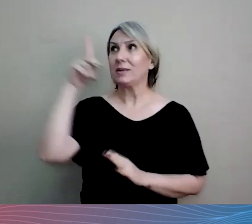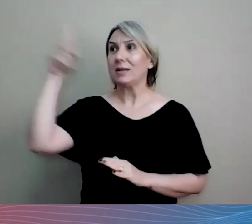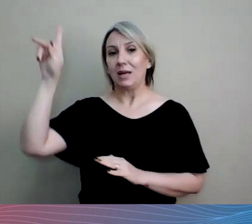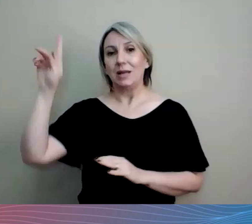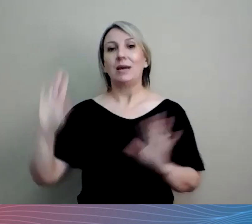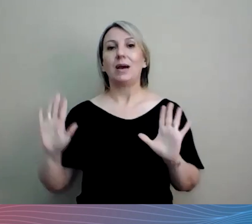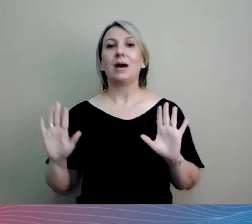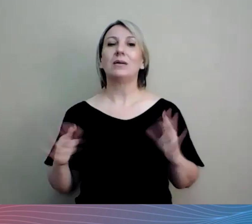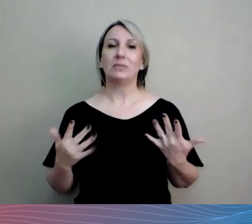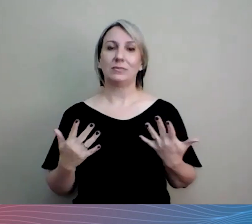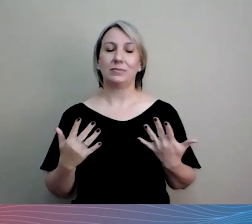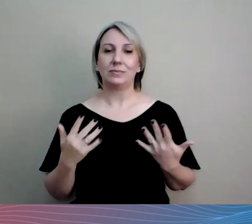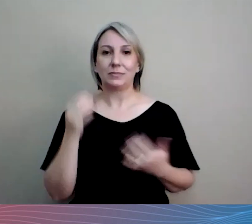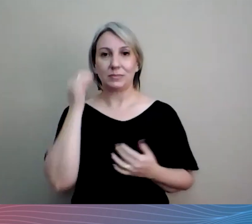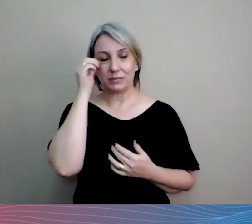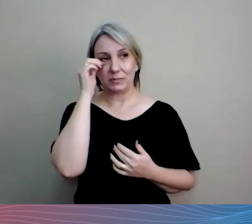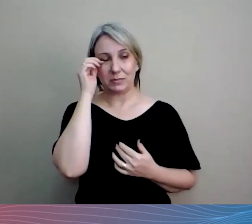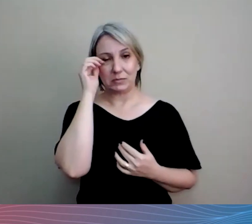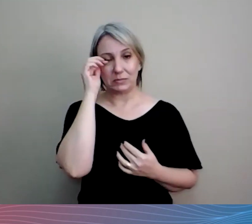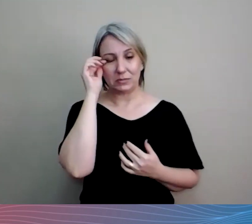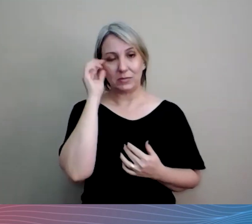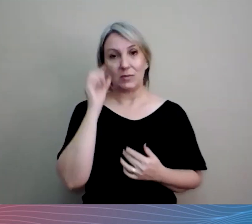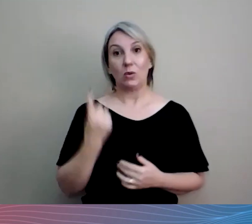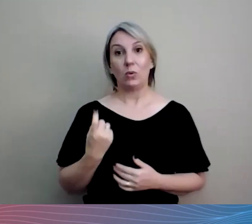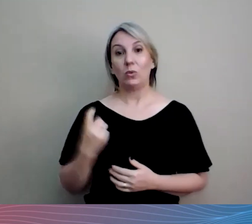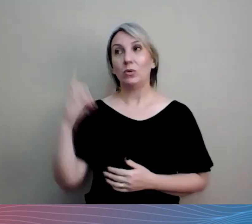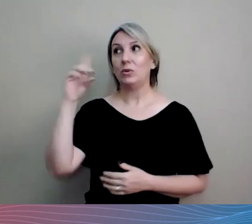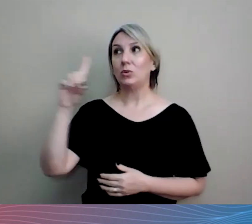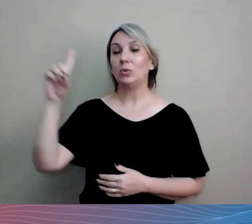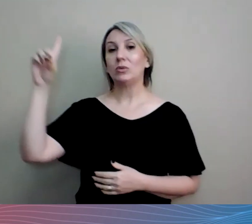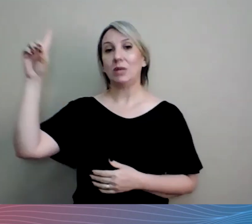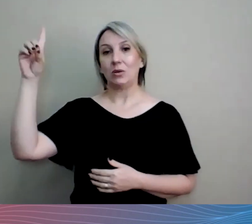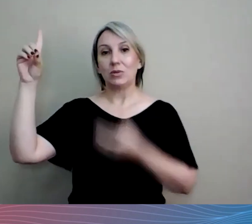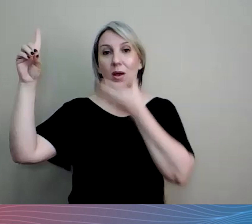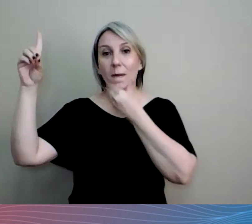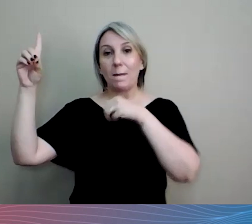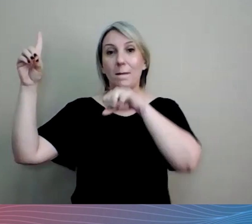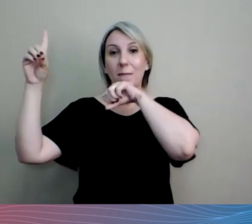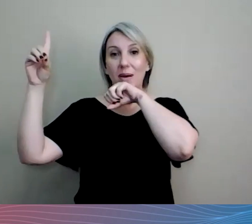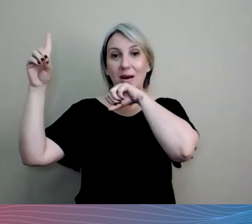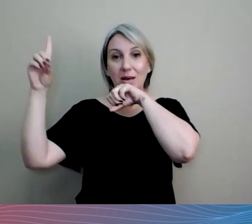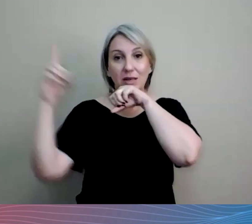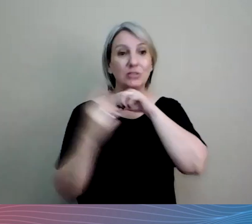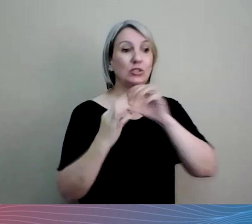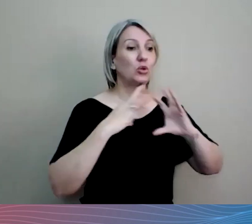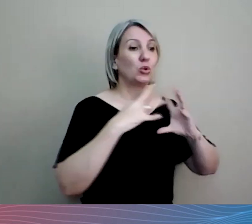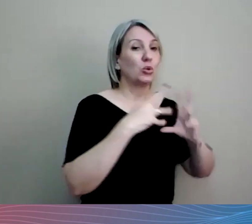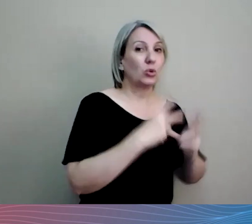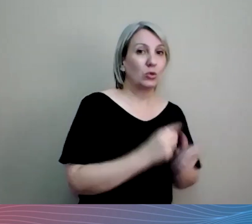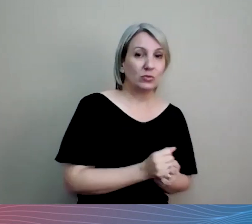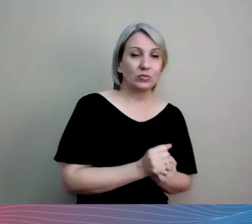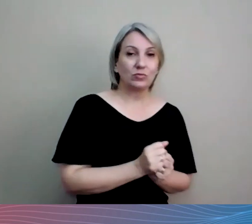um Deus, Ele é o Pai e Pai de todos, todos estão debaixo do seu